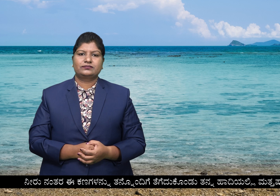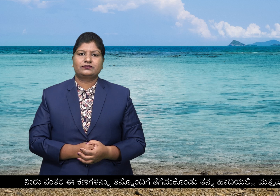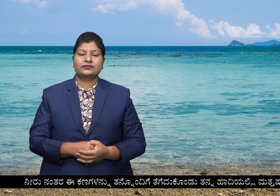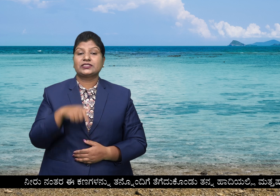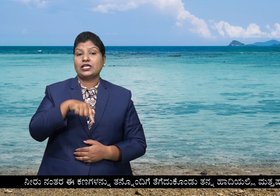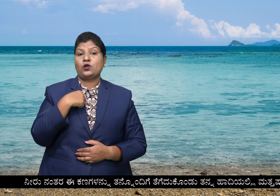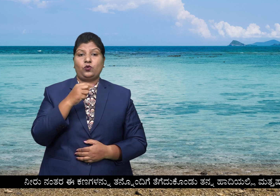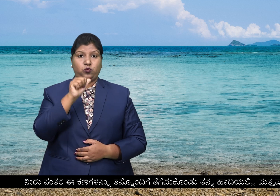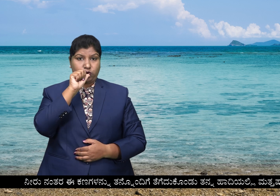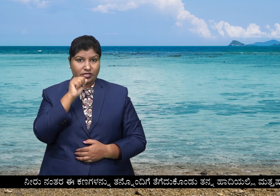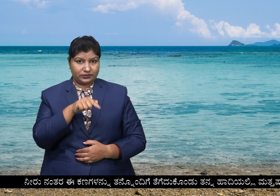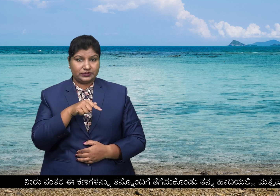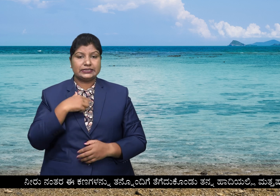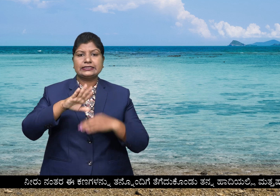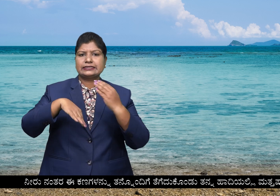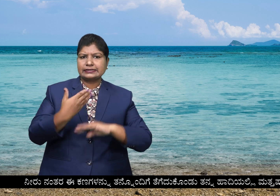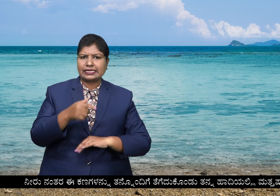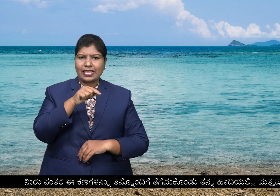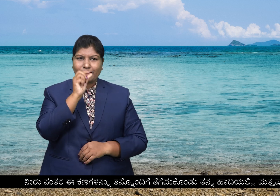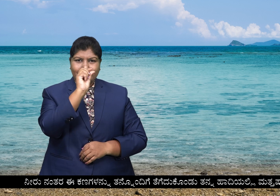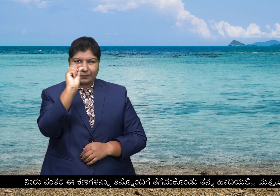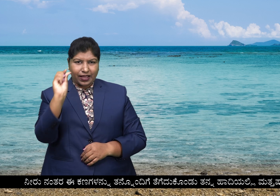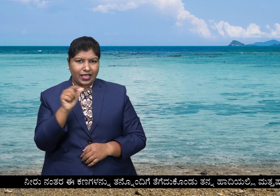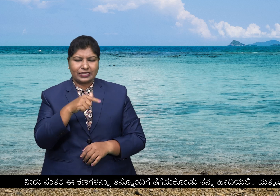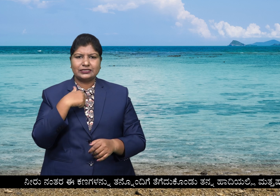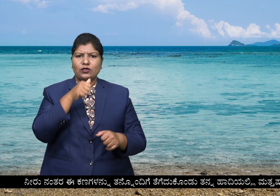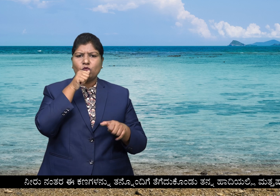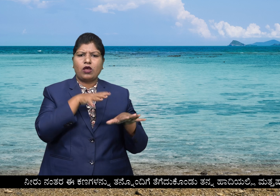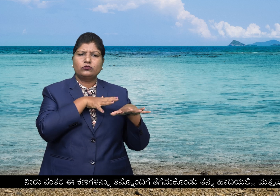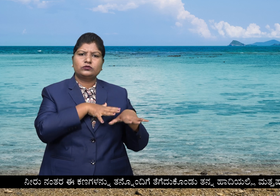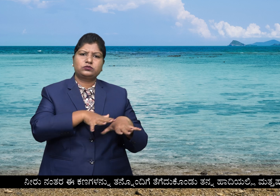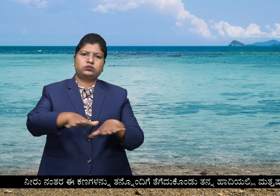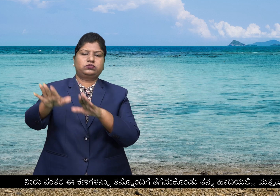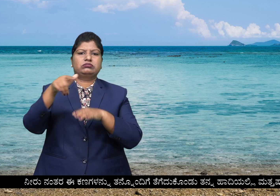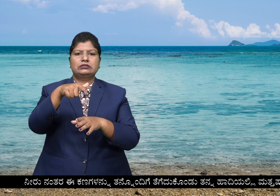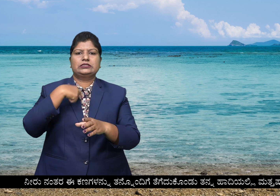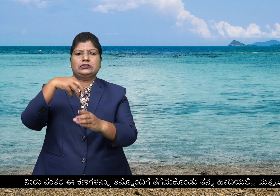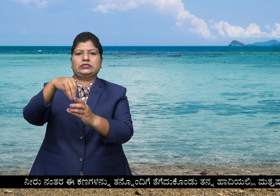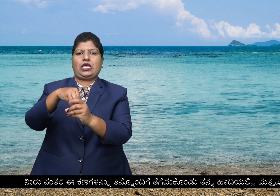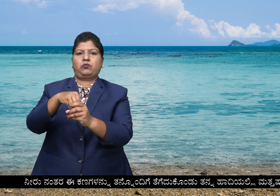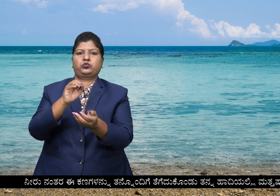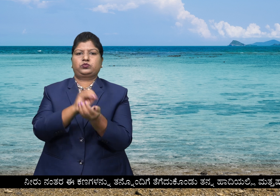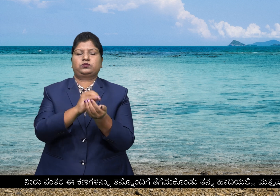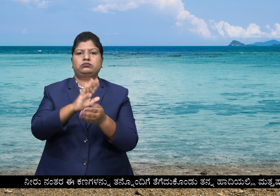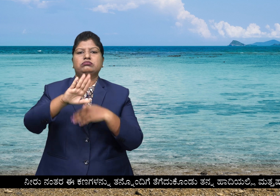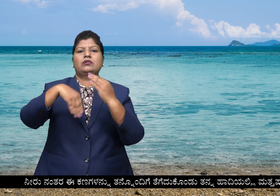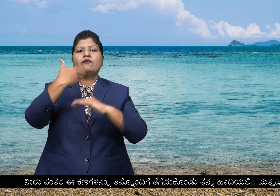ನೀರು ನಂತರ ಈ ಕಣಗಳನ್ನು ತನ್ನೊಂದಿಗೆ ತೆಗೆದುಕೊಂಡ ತನ್ನ ಹಾದಿಯಲ್ಲಿ ಮತ್ತಷ್ಟು ಠೇವಣಿ ಇರುತ್ತದೆ.